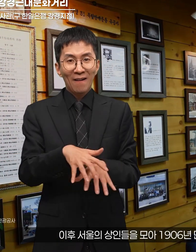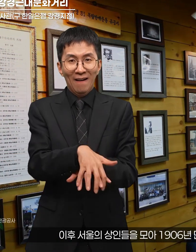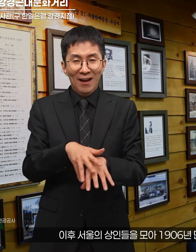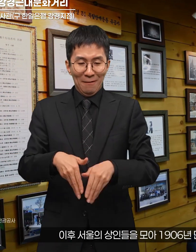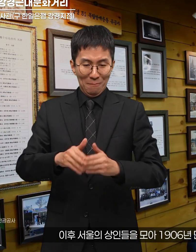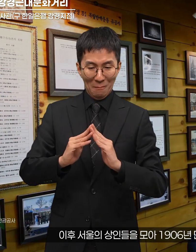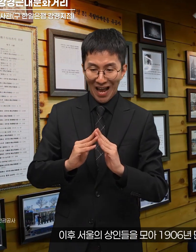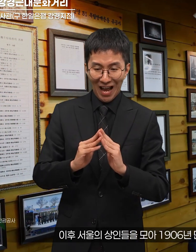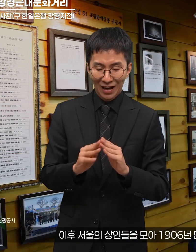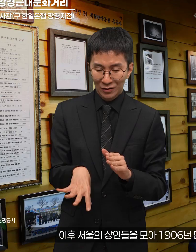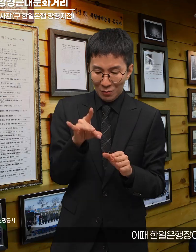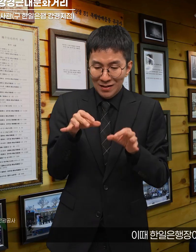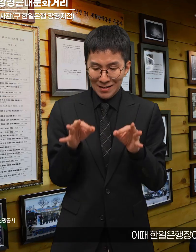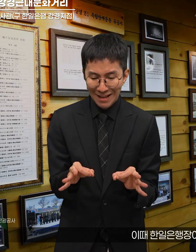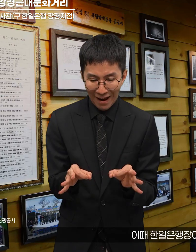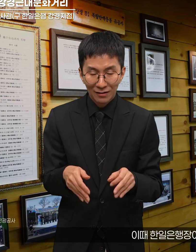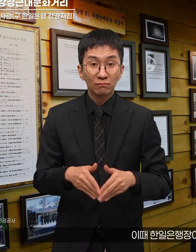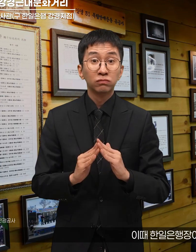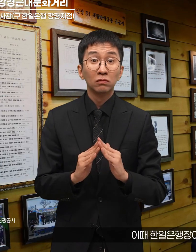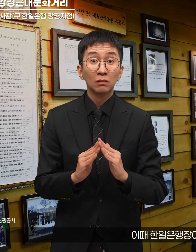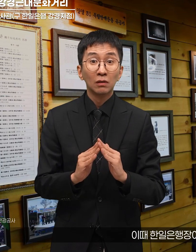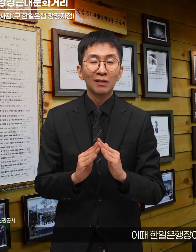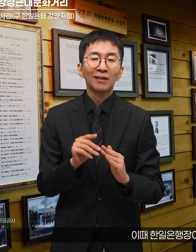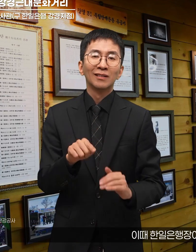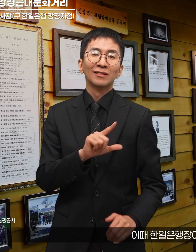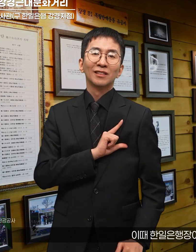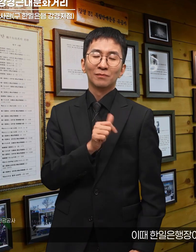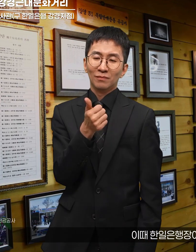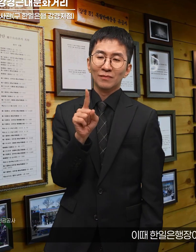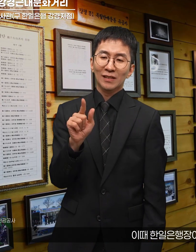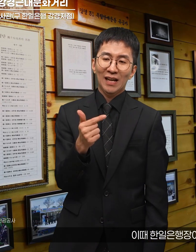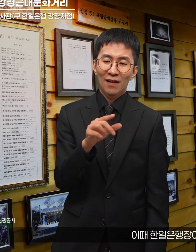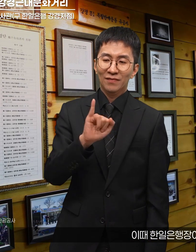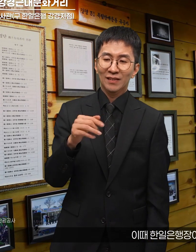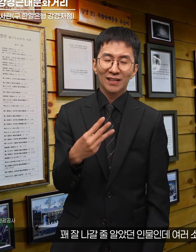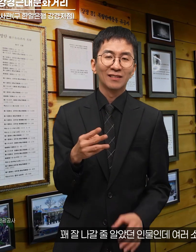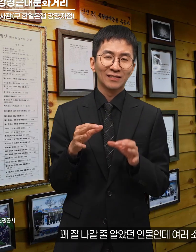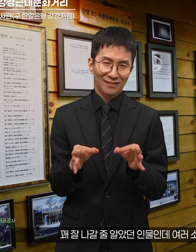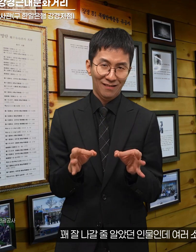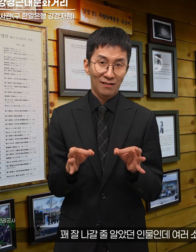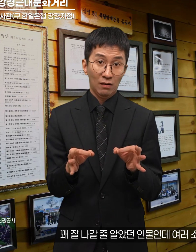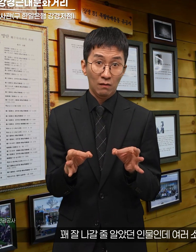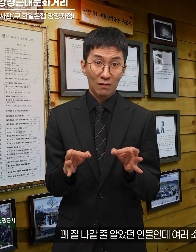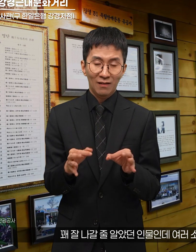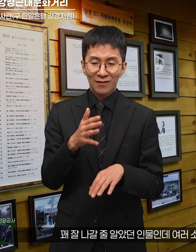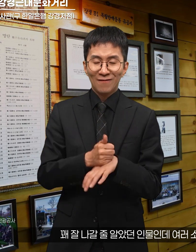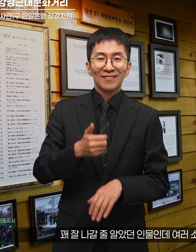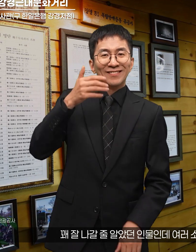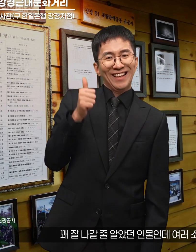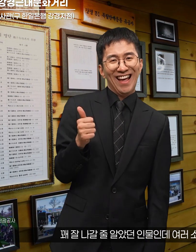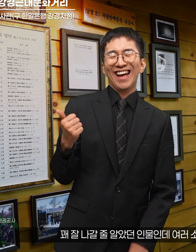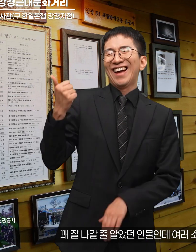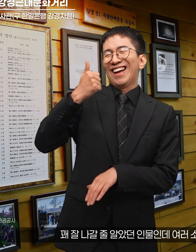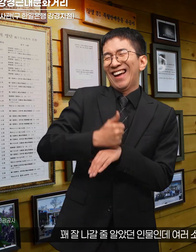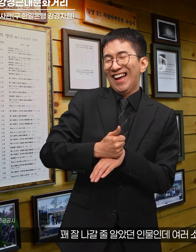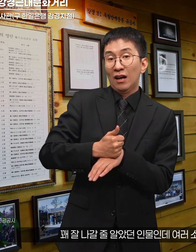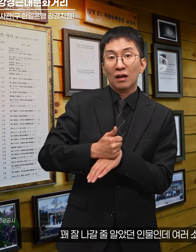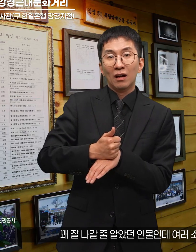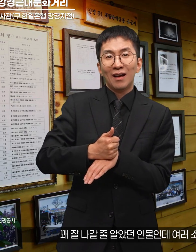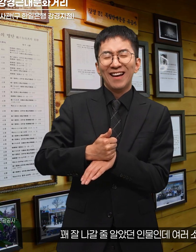한일은행입니다. 이때 한일은행장이 되었지요. 꽤 잘 나갈 줄 알았던 인물인데 여러